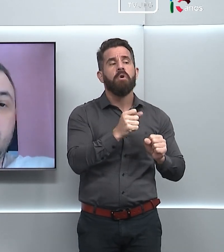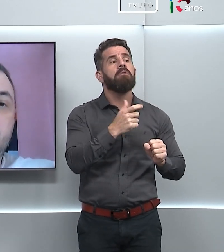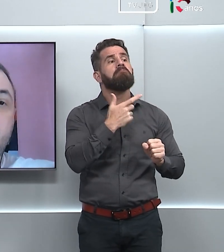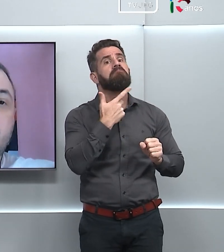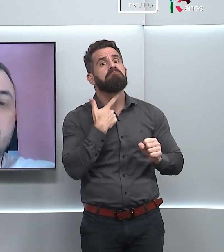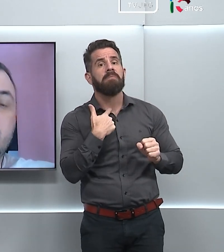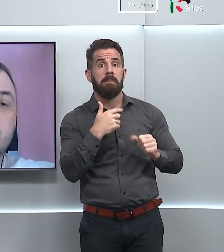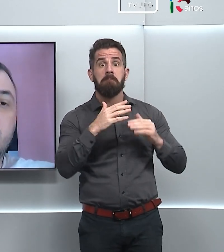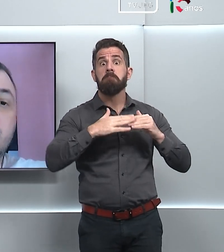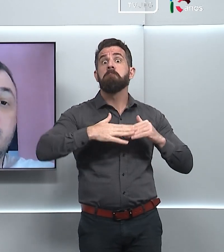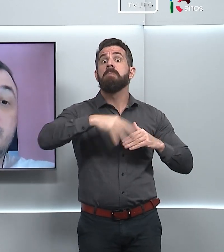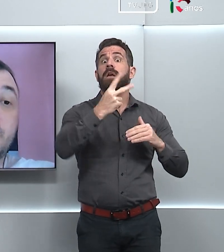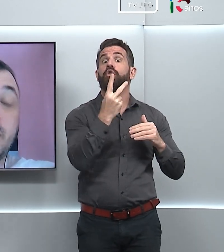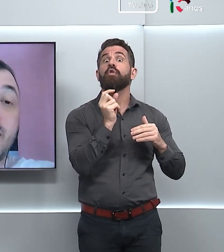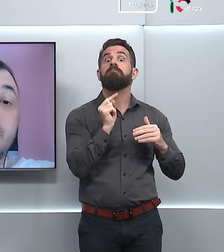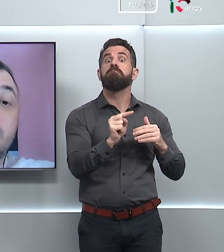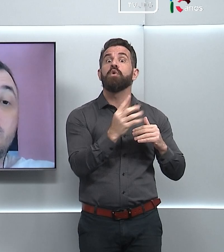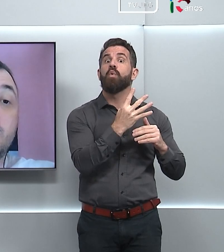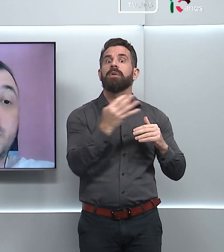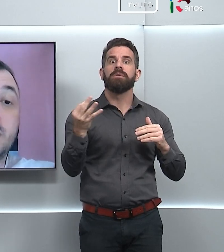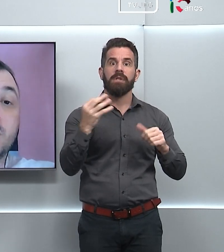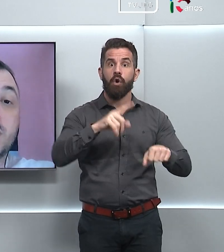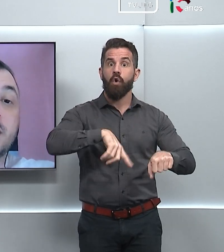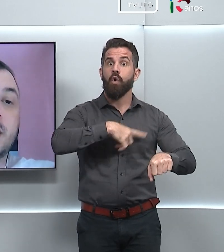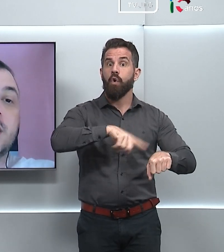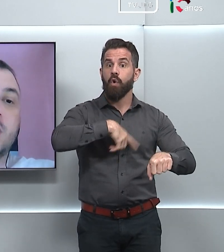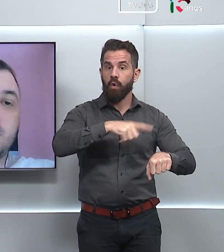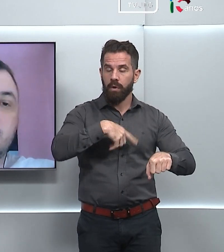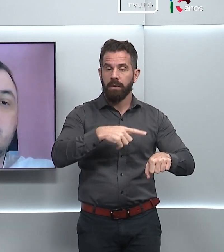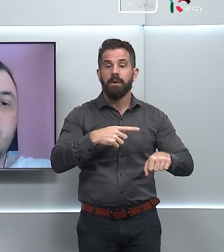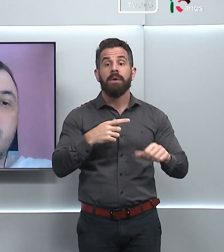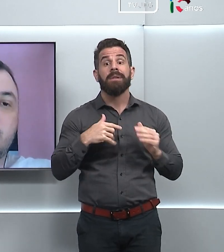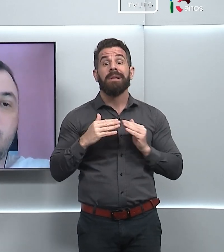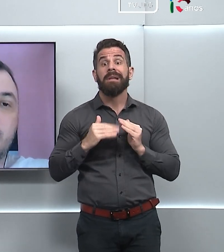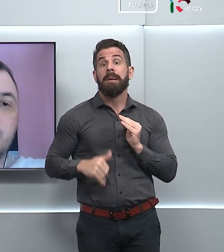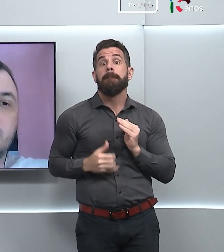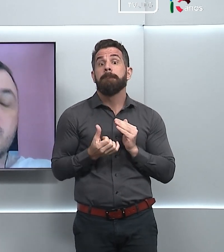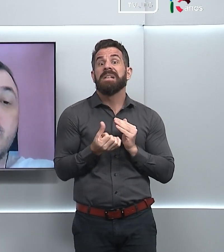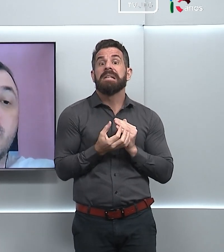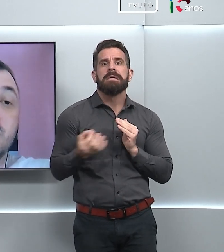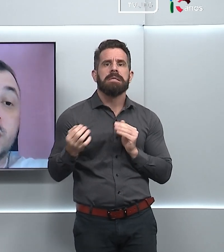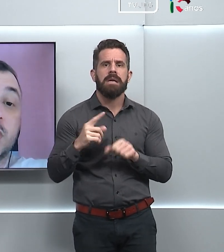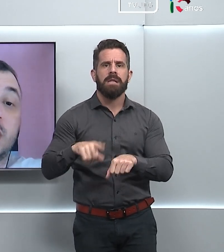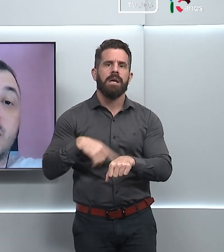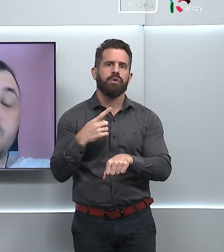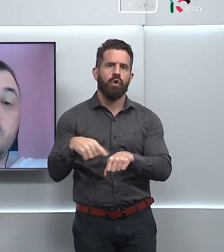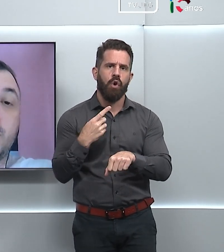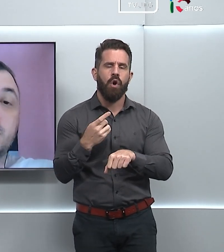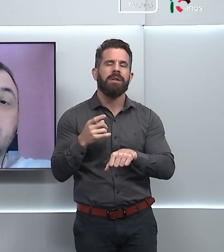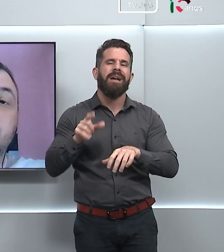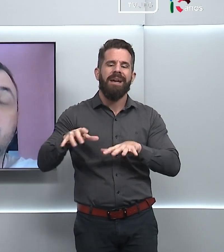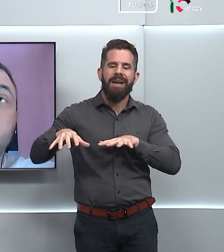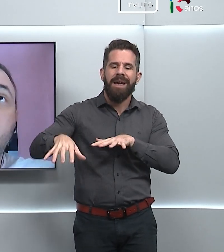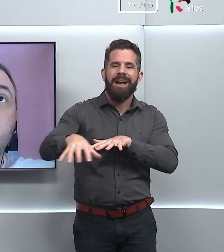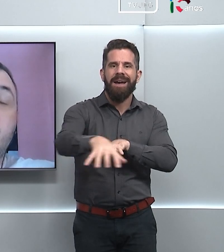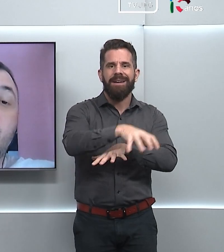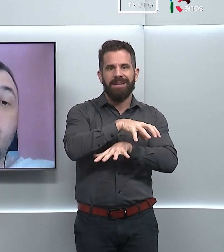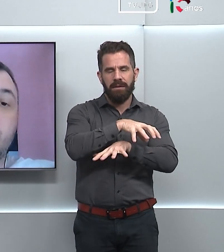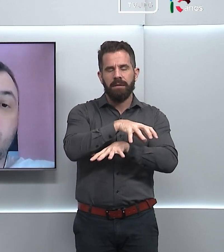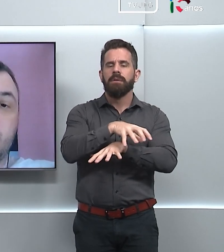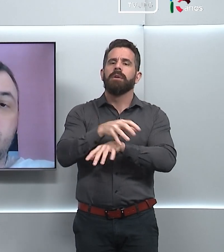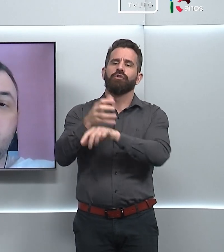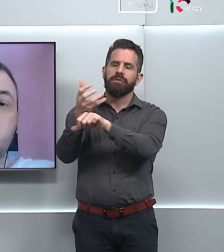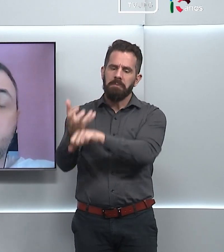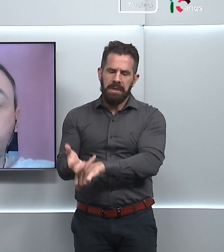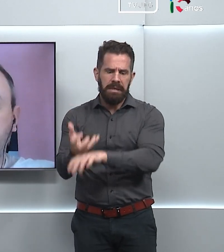do que 2.400 horas e também no mínimo 600 horas de itinerários formativos. E os itinerários formativos têm